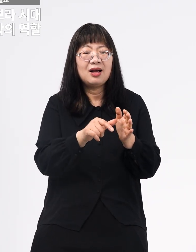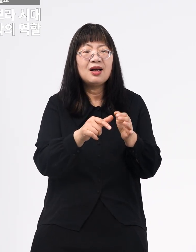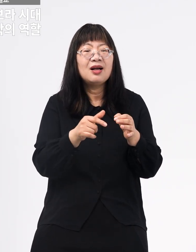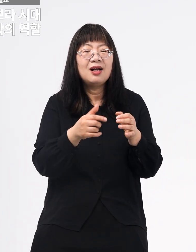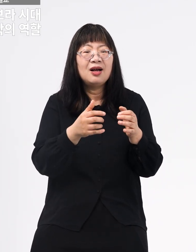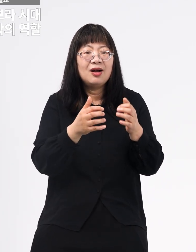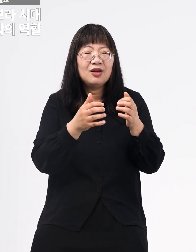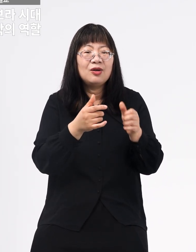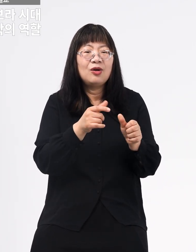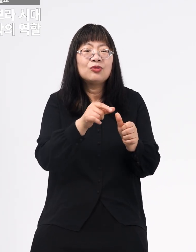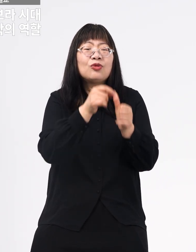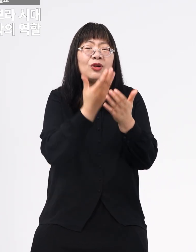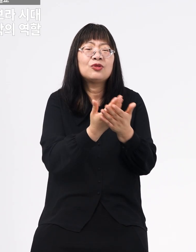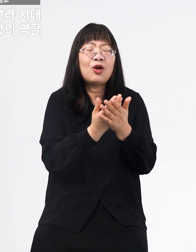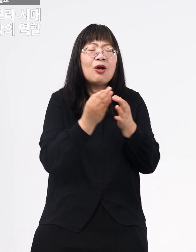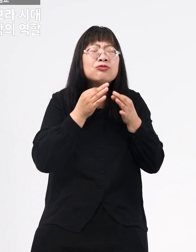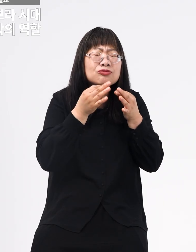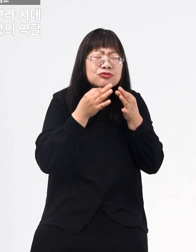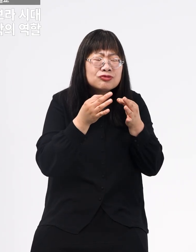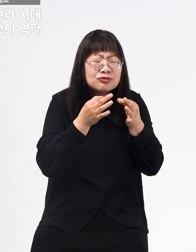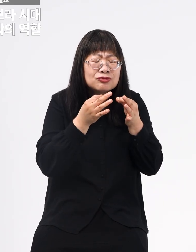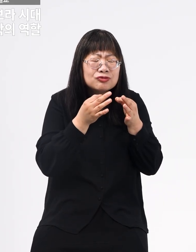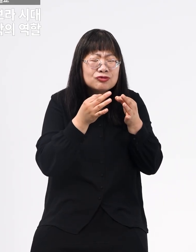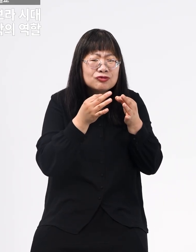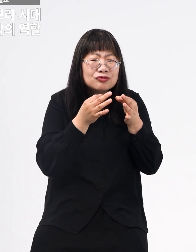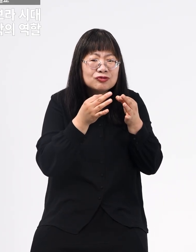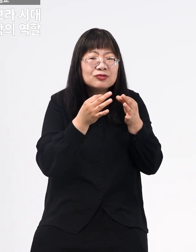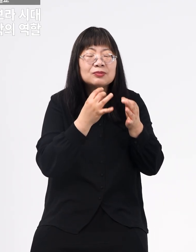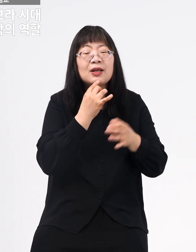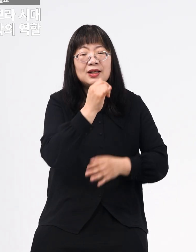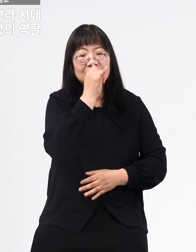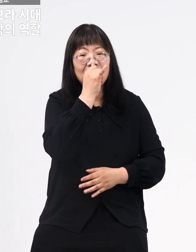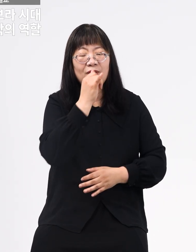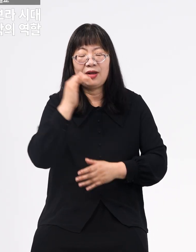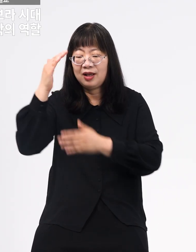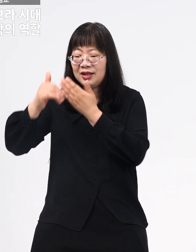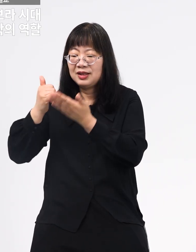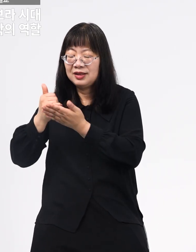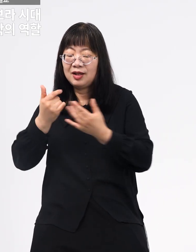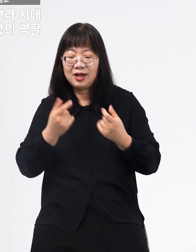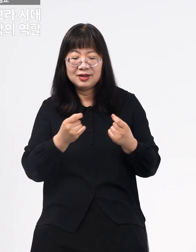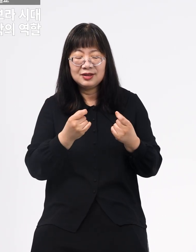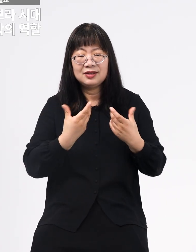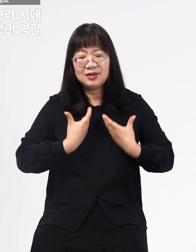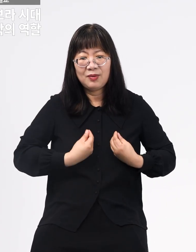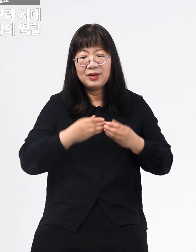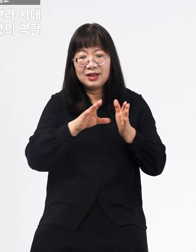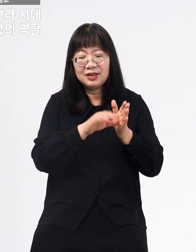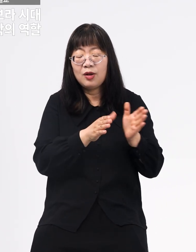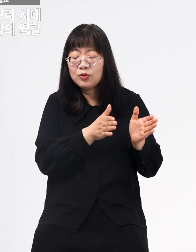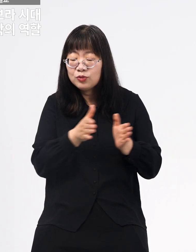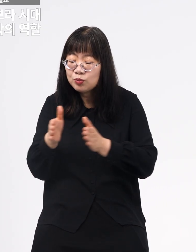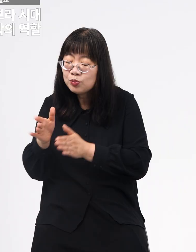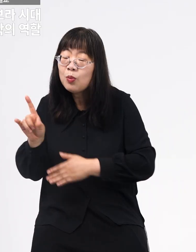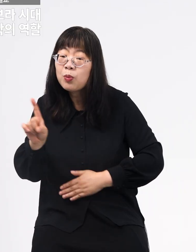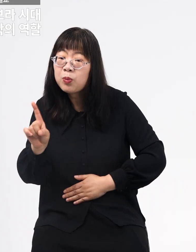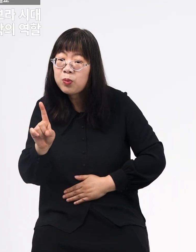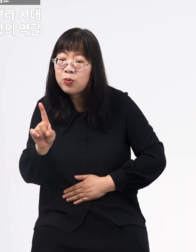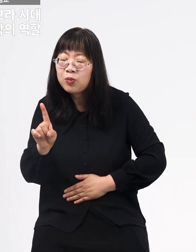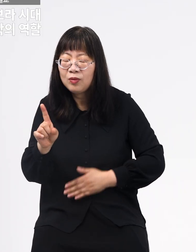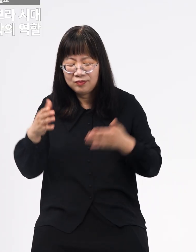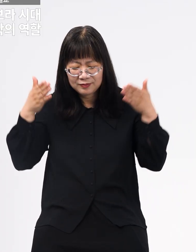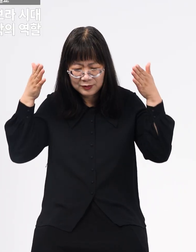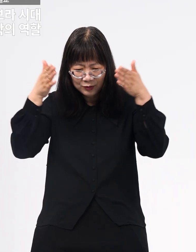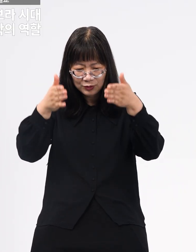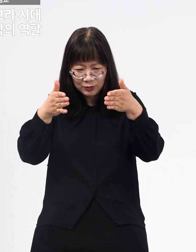흘러갑니다. 이때 하나님은 그런 절망의 시대에 뭘 준비하시는가를 주목해